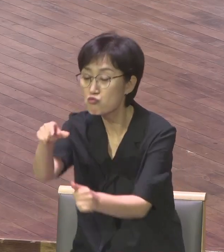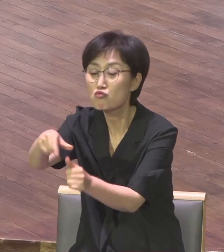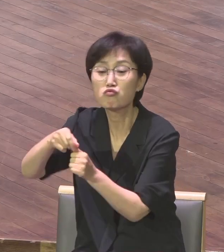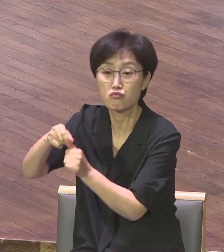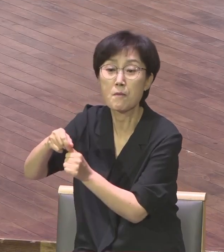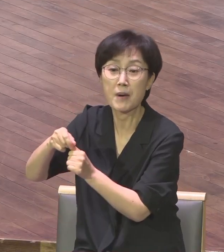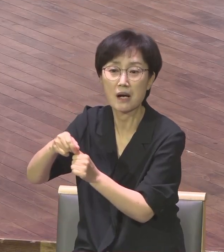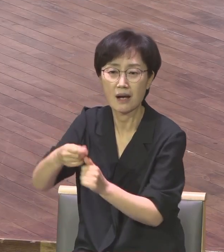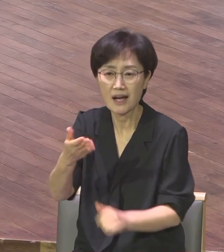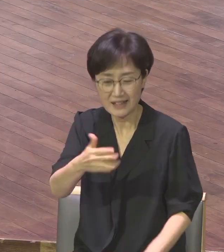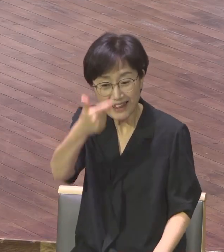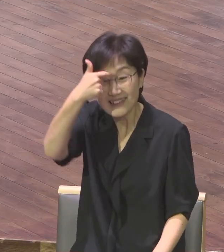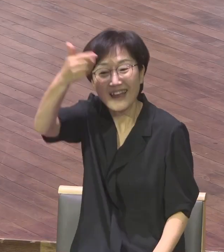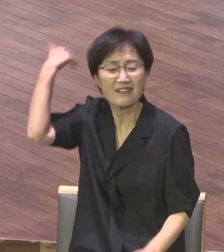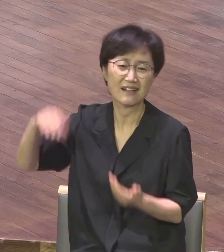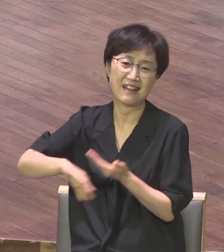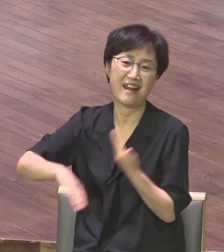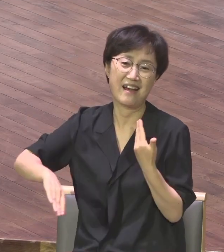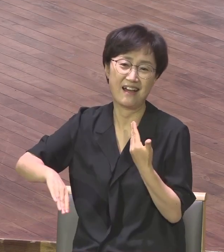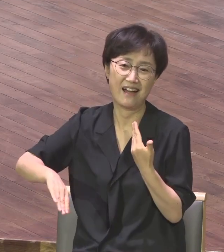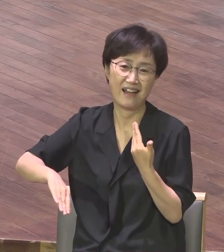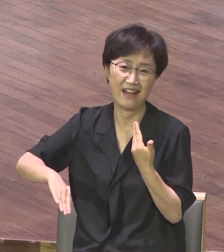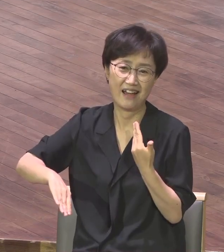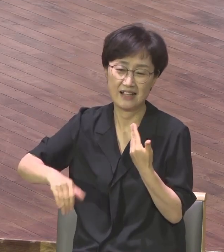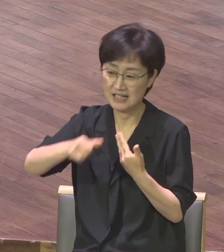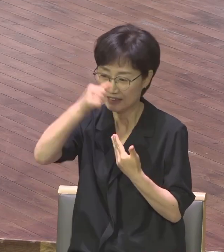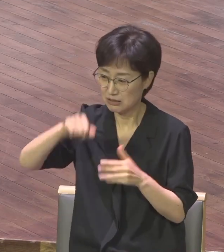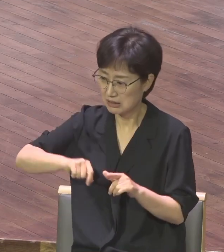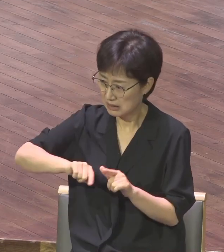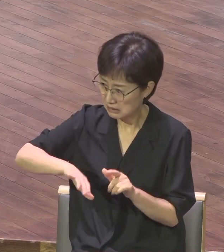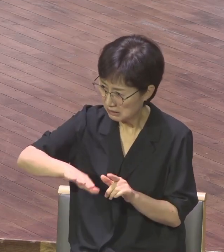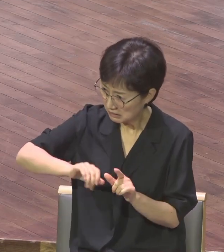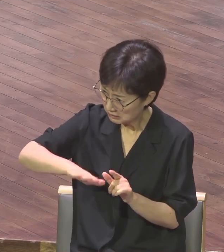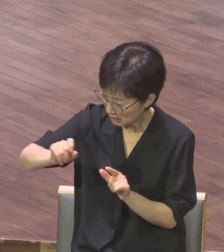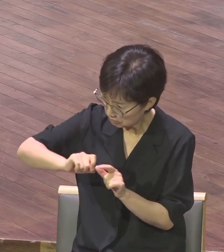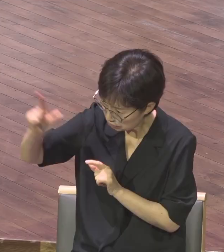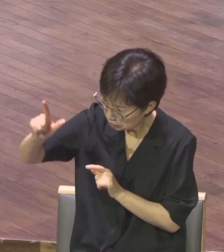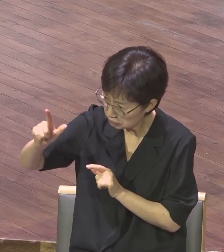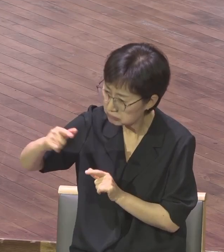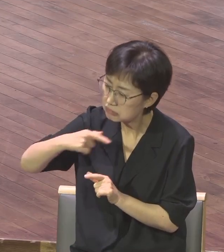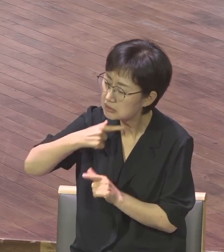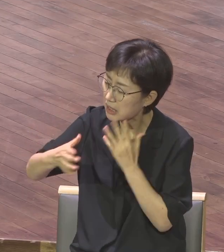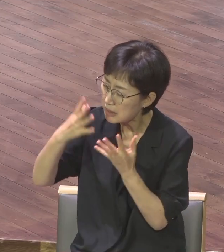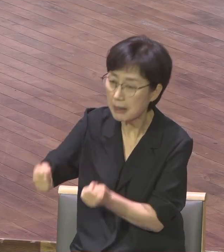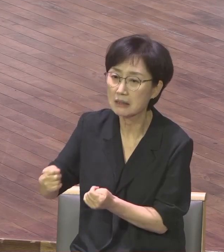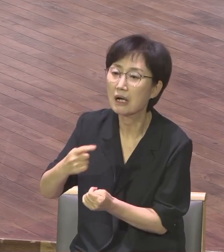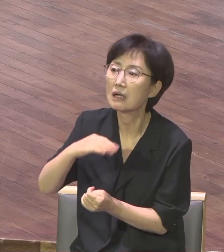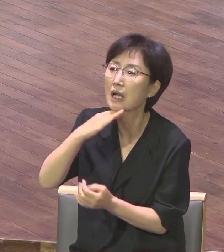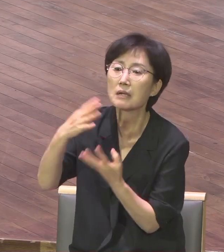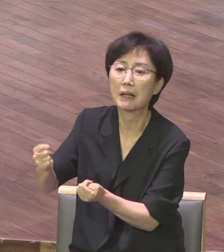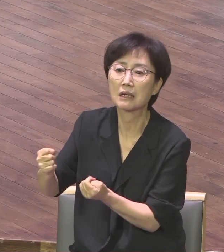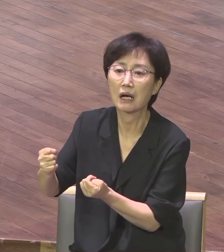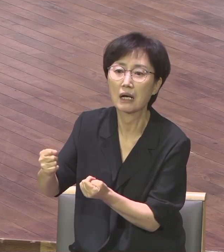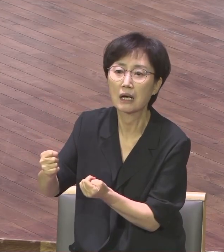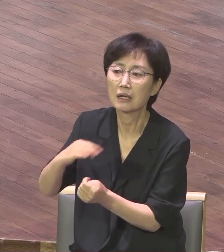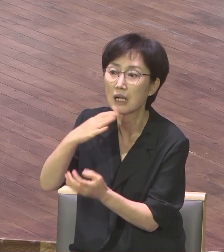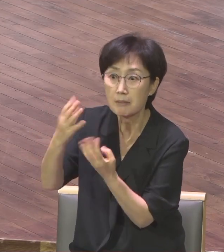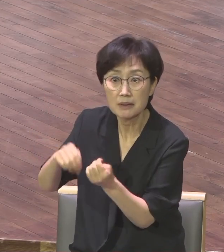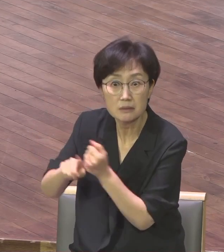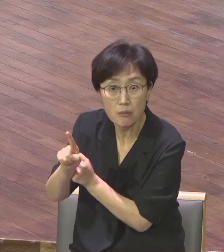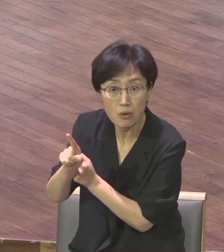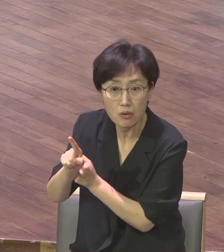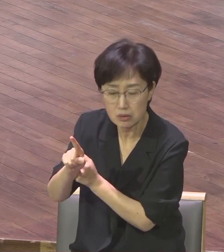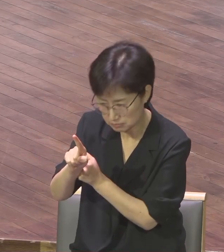장로들이 많았던가 봐요. 나이가 많다 이 말은 경험이 많은 거죠. 경험이 많고 연륜이 많죠.